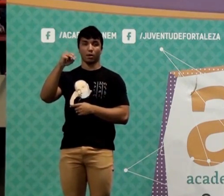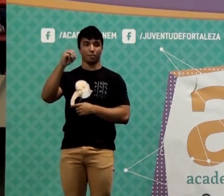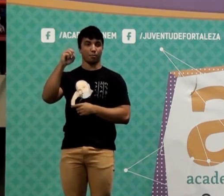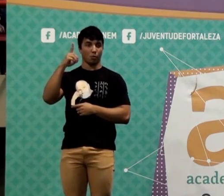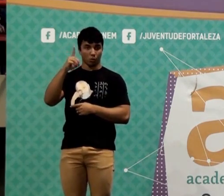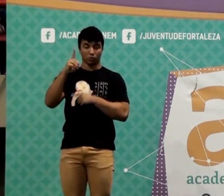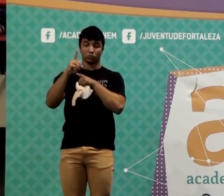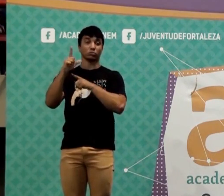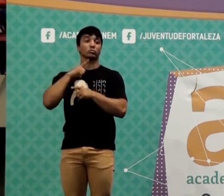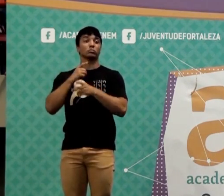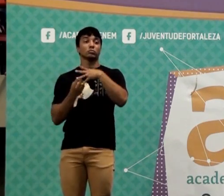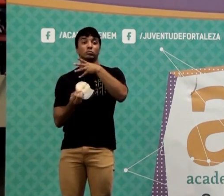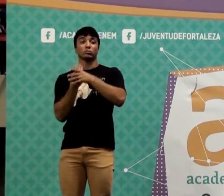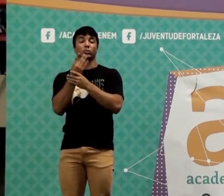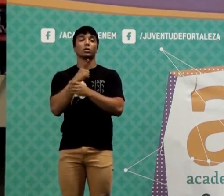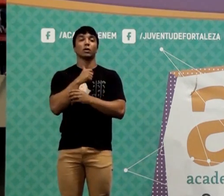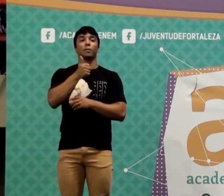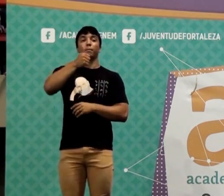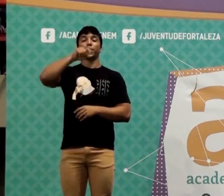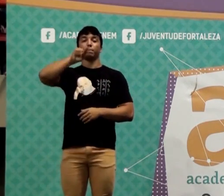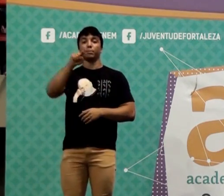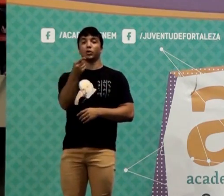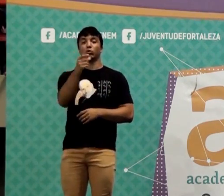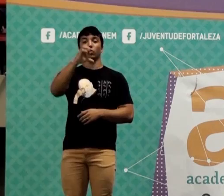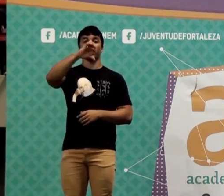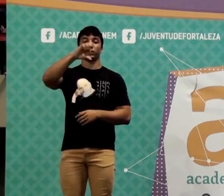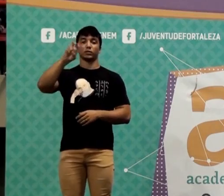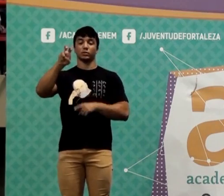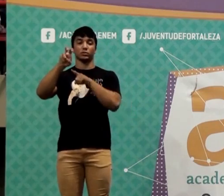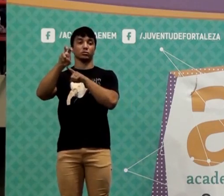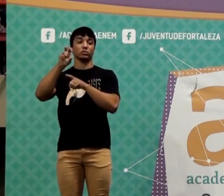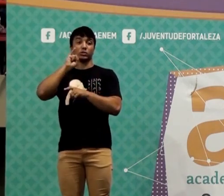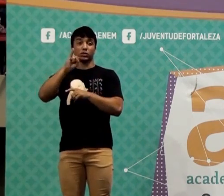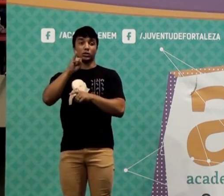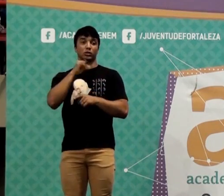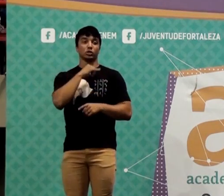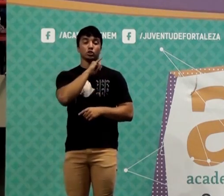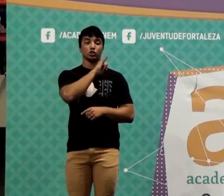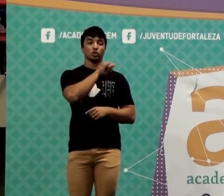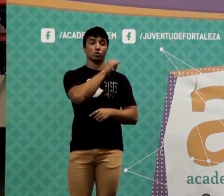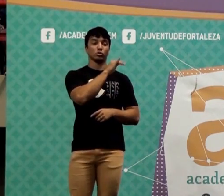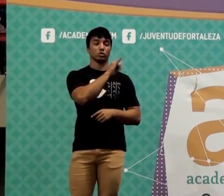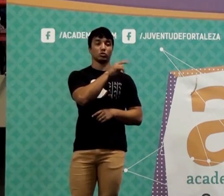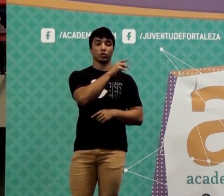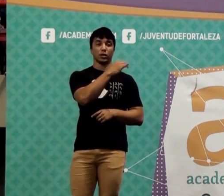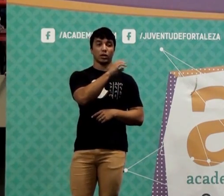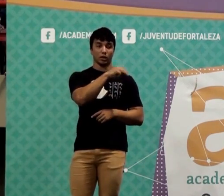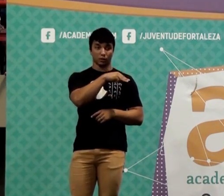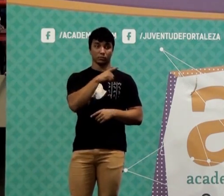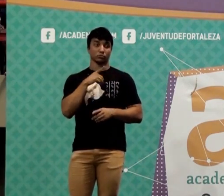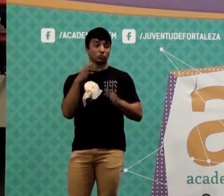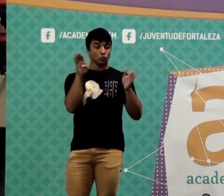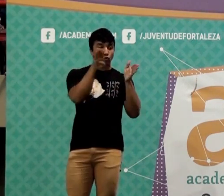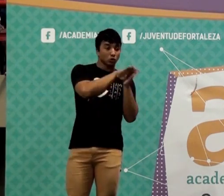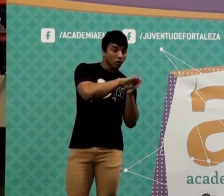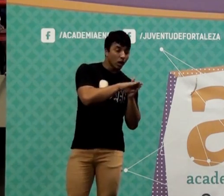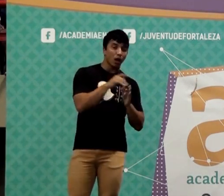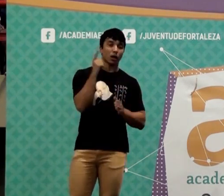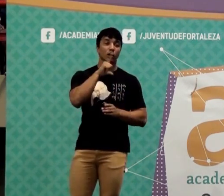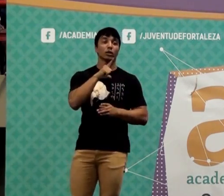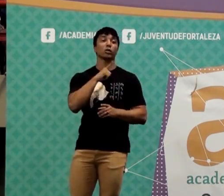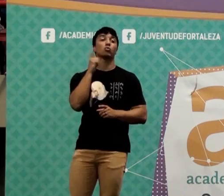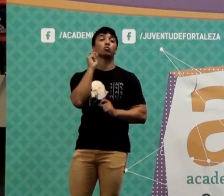e anexar de novo o Oriente Médio a Roma, a Europa. Tinha o desejo dos europeus de